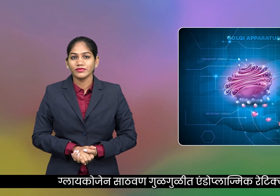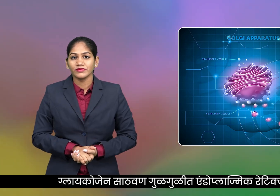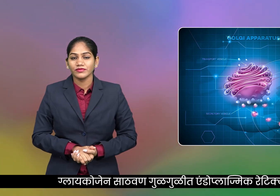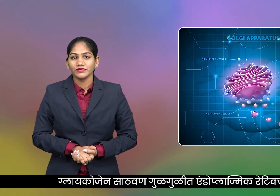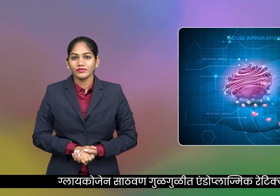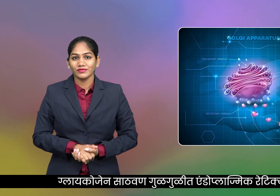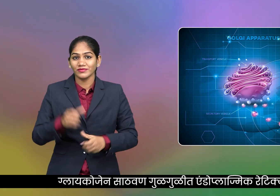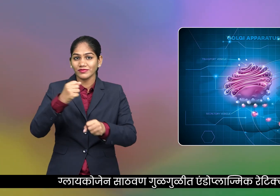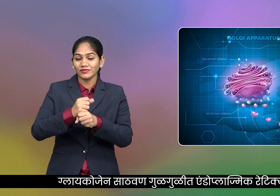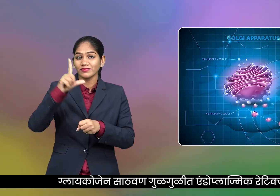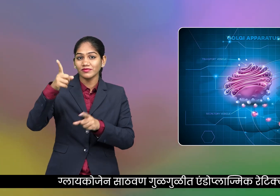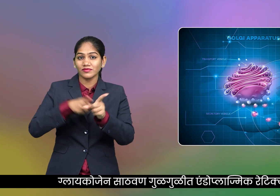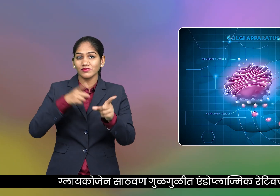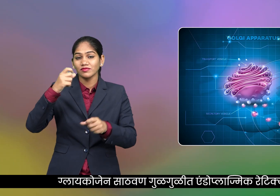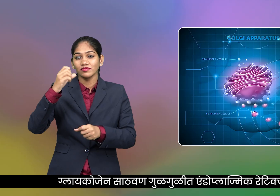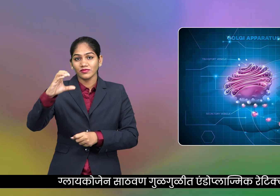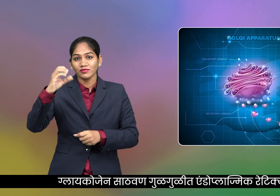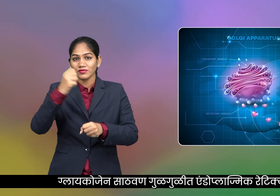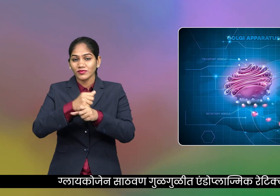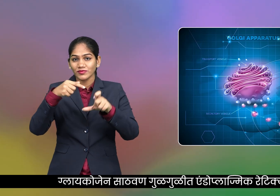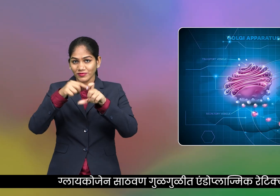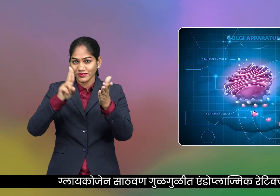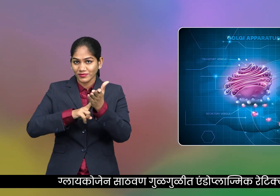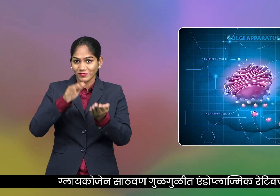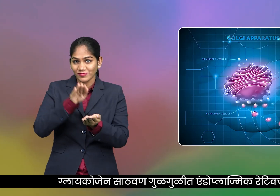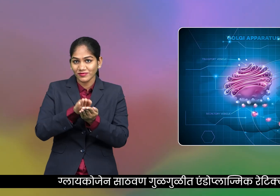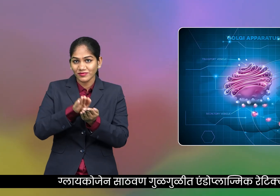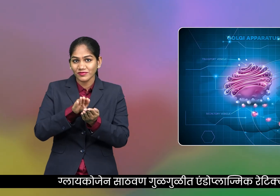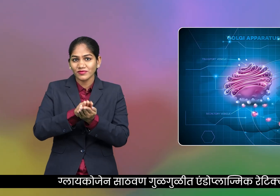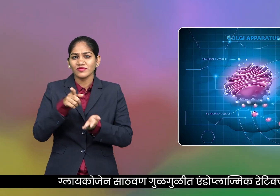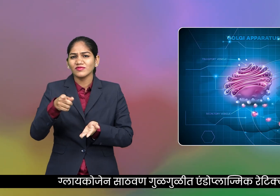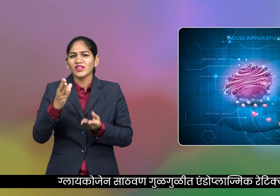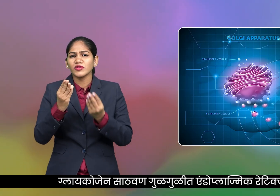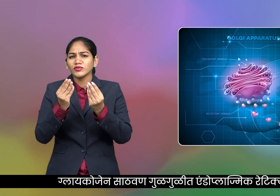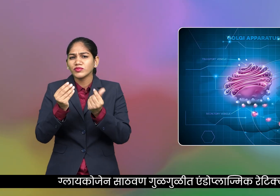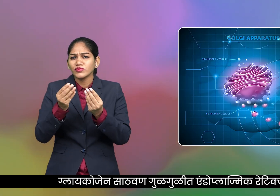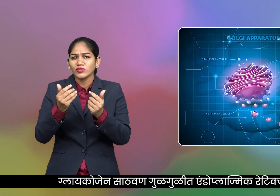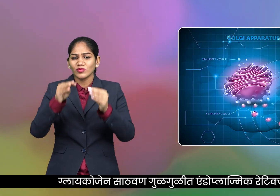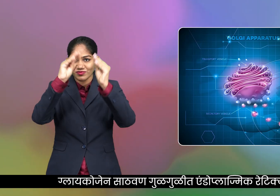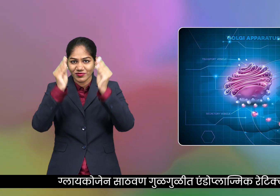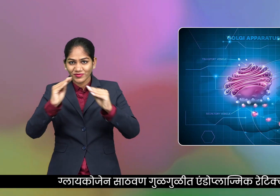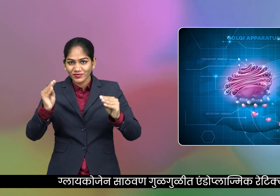ग्लायकोजेन साठवणे गुळगुळीत एंडोप्लाझ्मिक रेटिक्युलममध्ये.